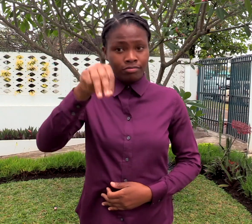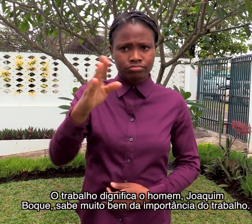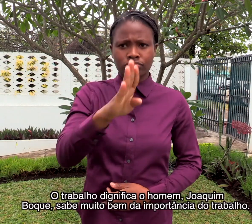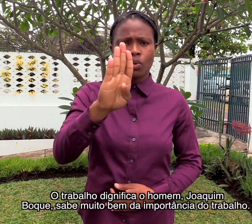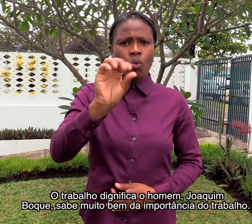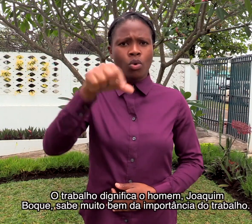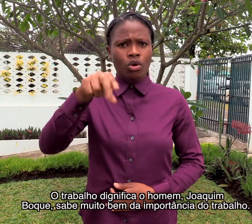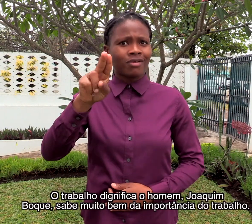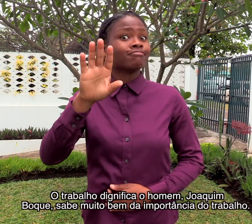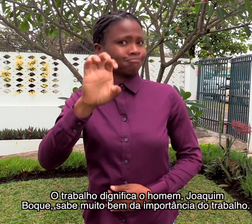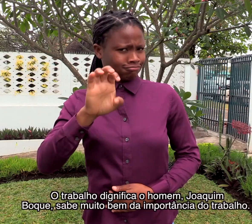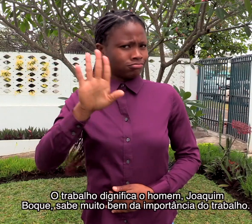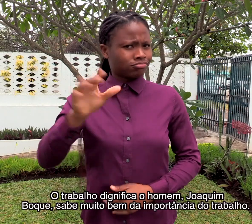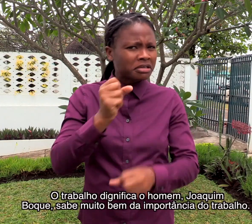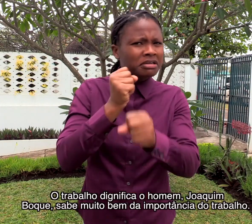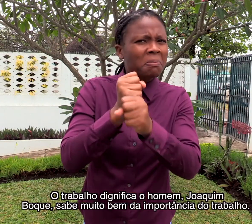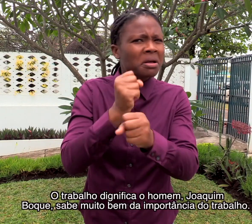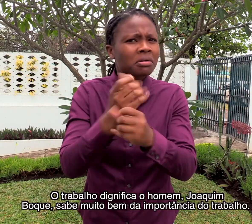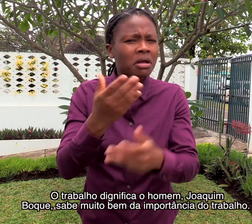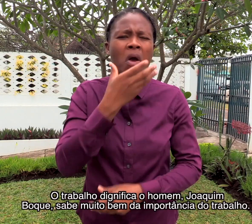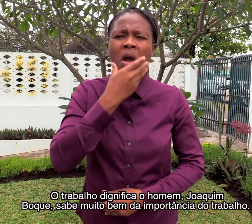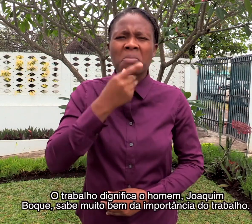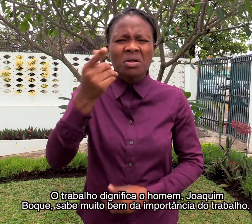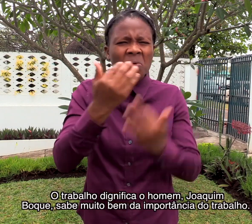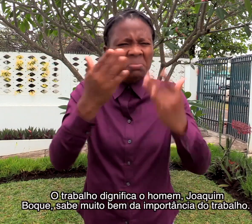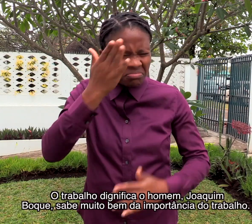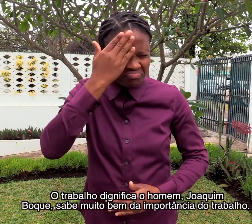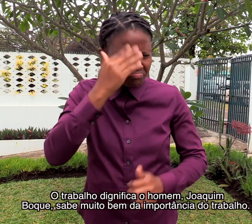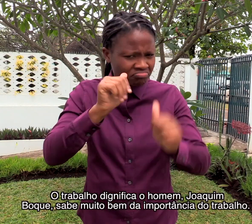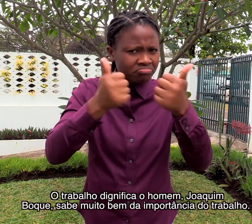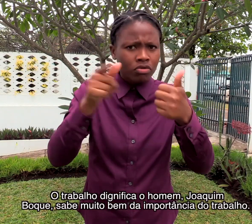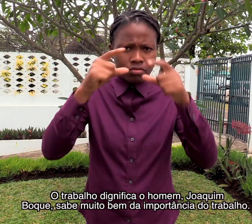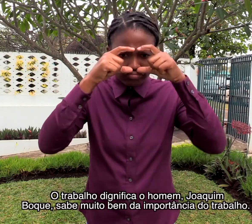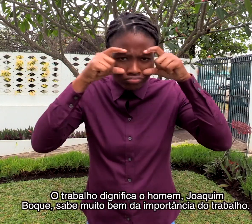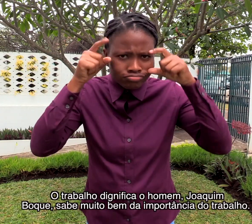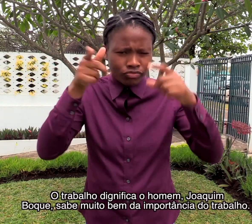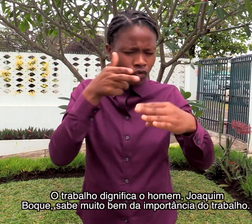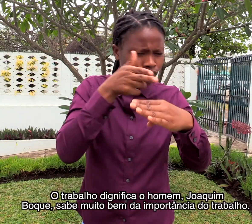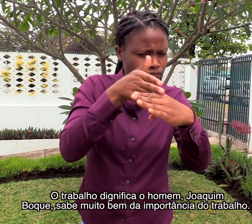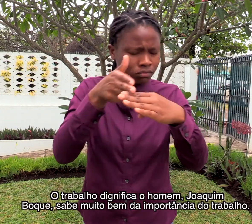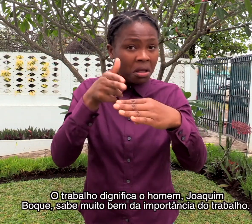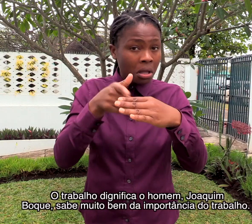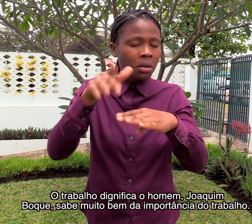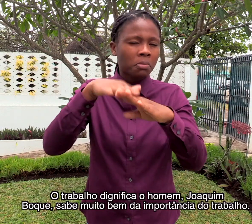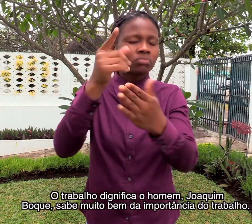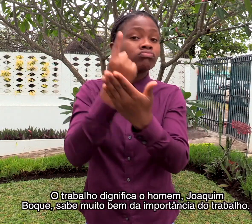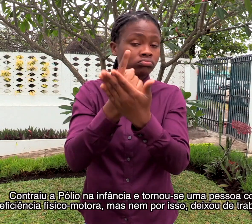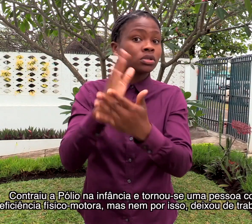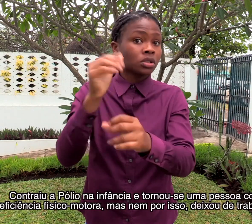O trabalho dignifica o homem. Joaquim Boc sabe muito bem da importância do trabalho.